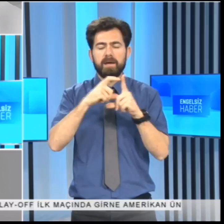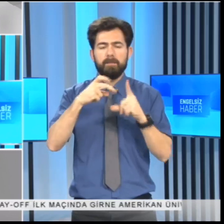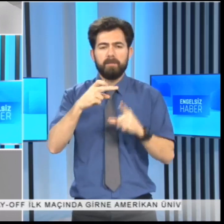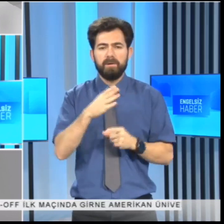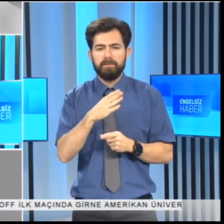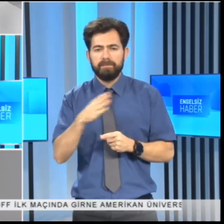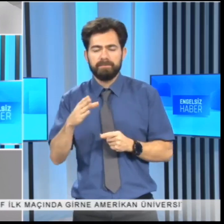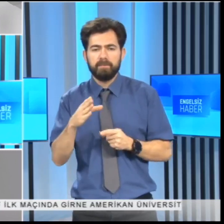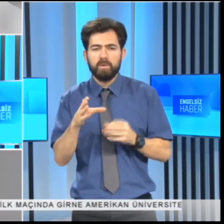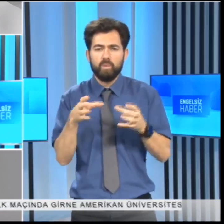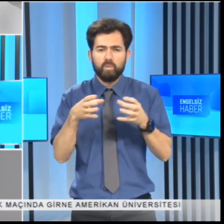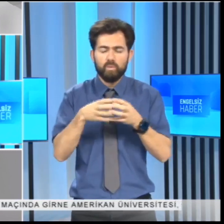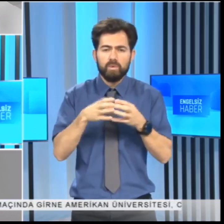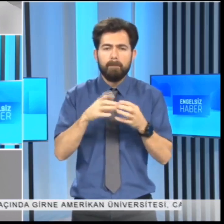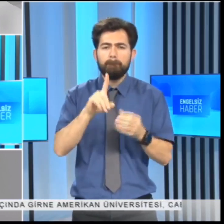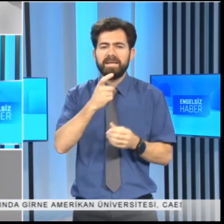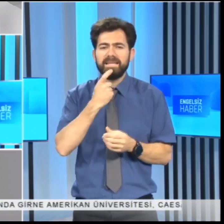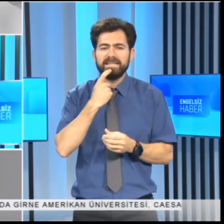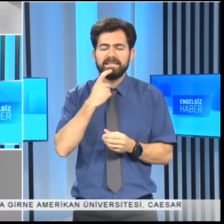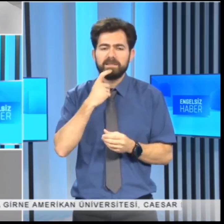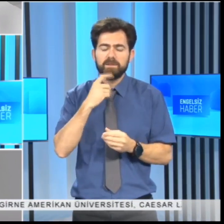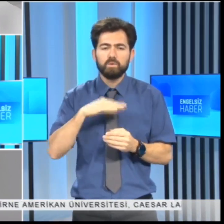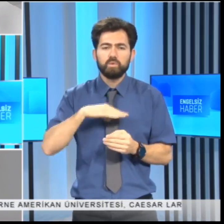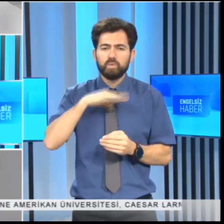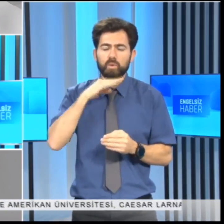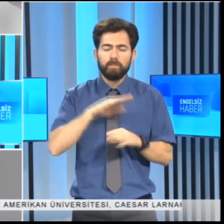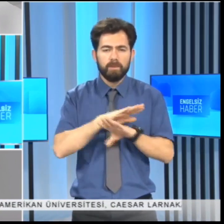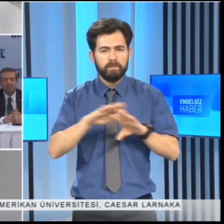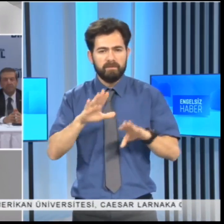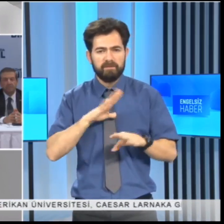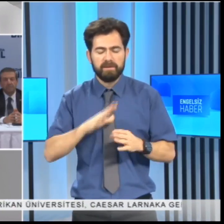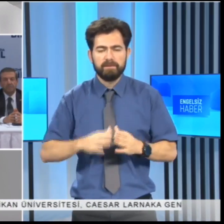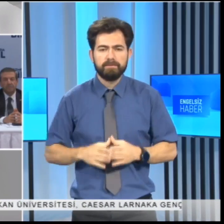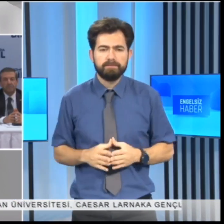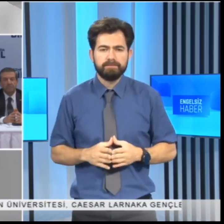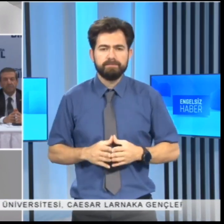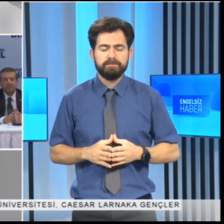Partisi koalisyonu bir yılını doldurdu.